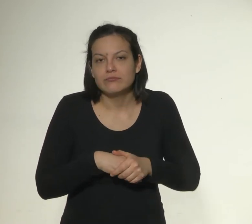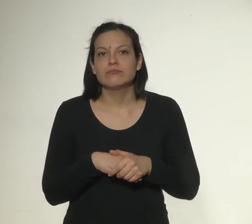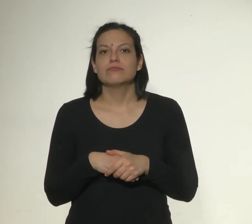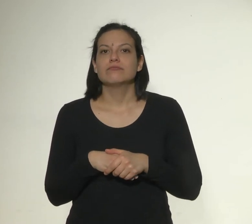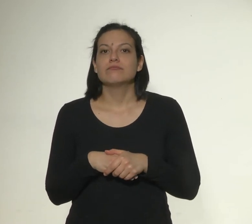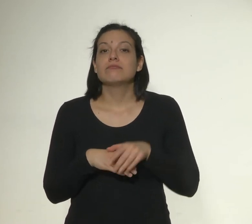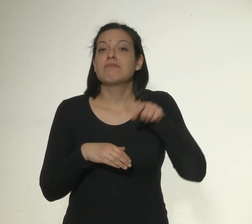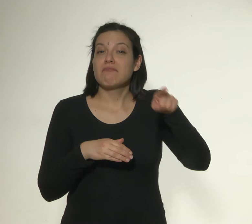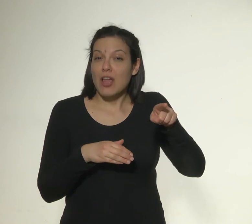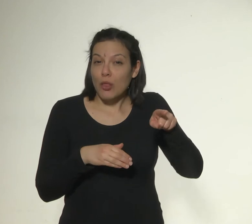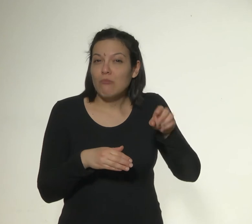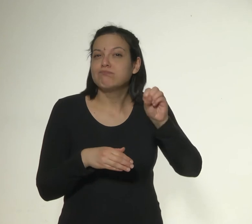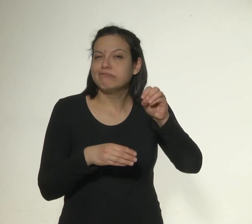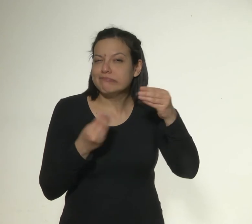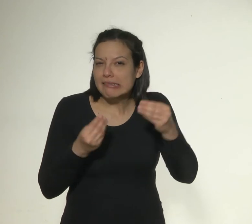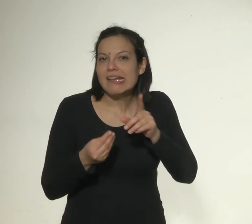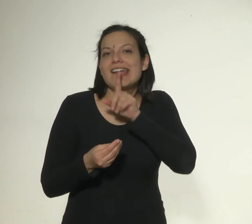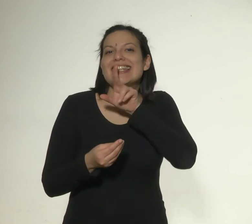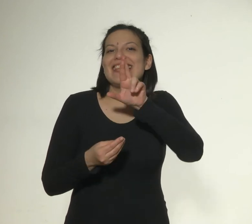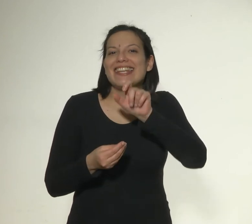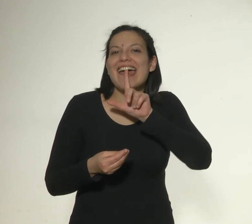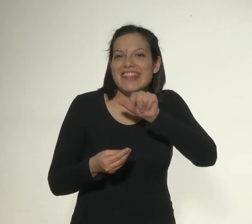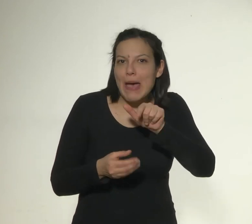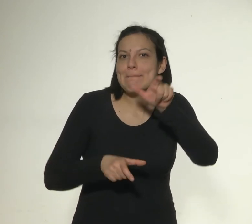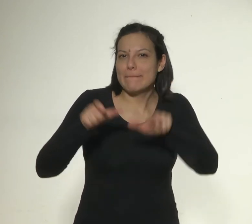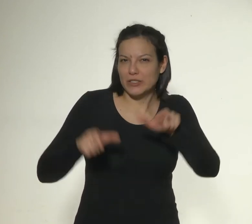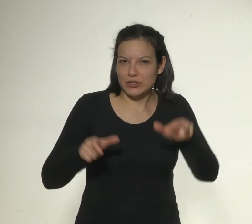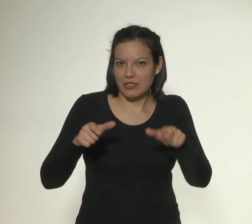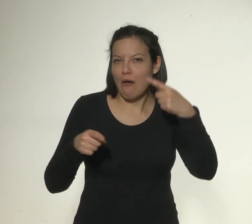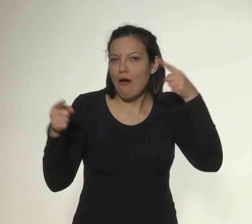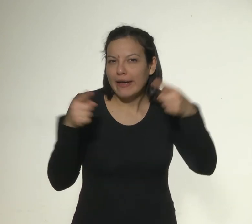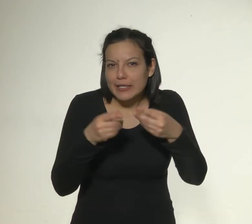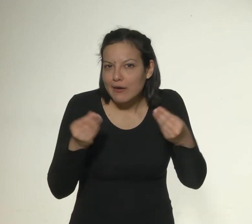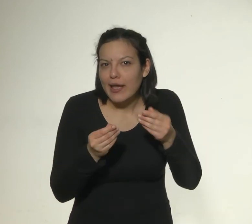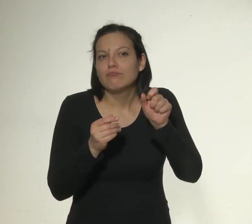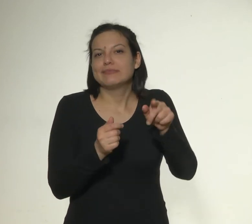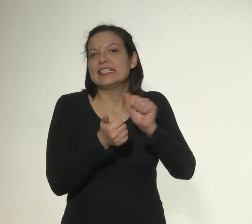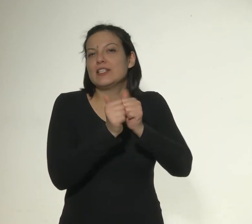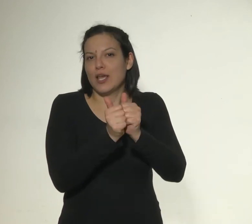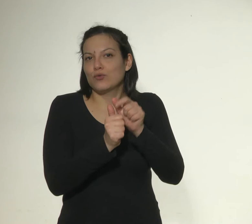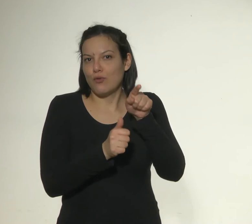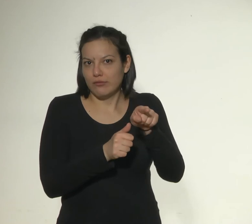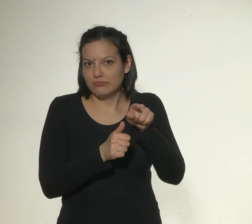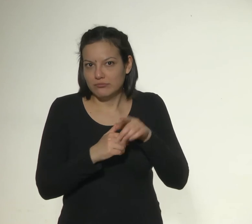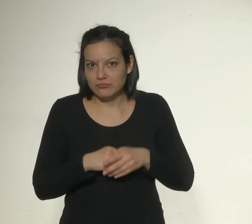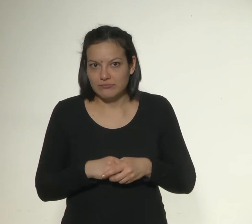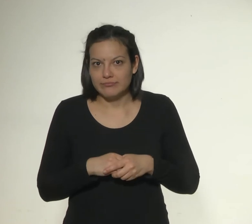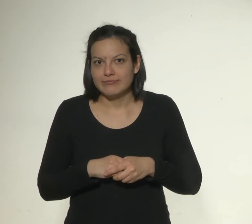ese delito se lo llama trata de personas para la explotación sexual. Casi siempre